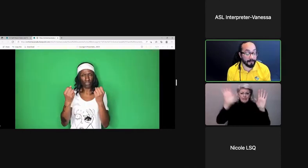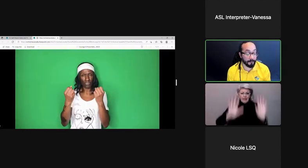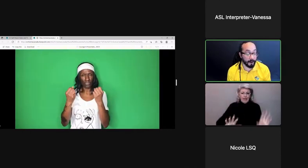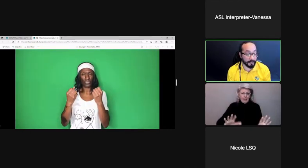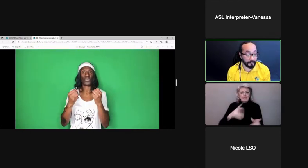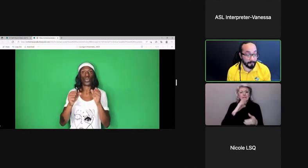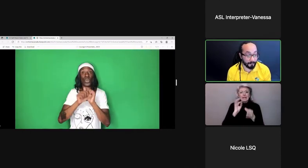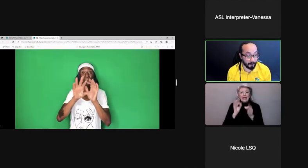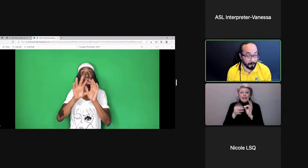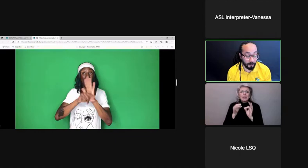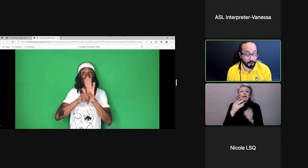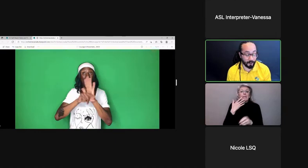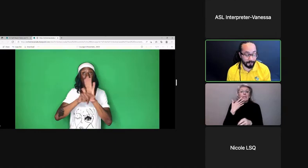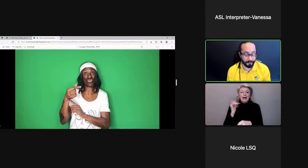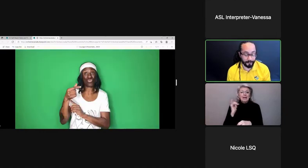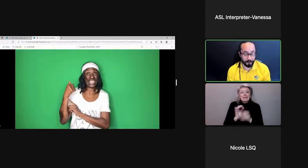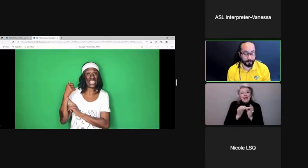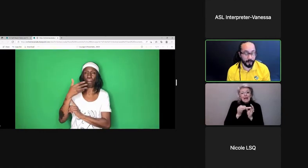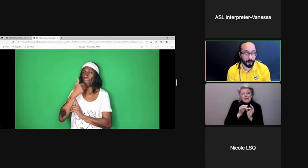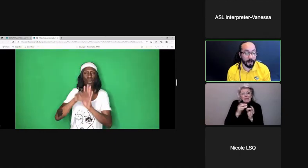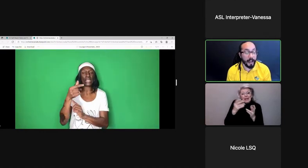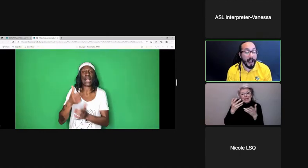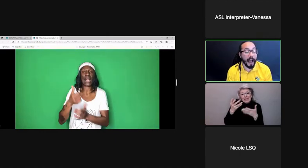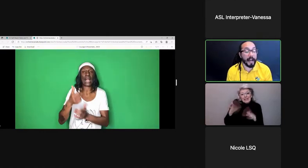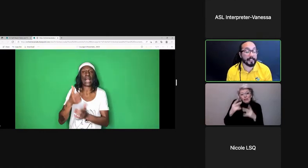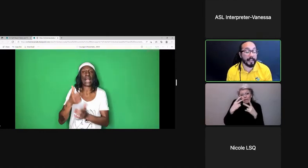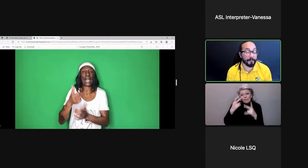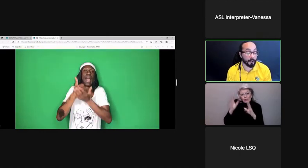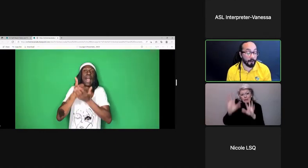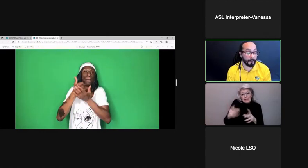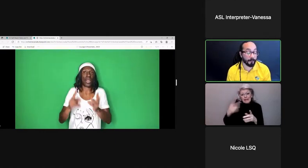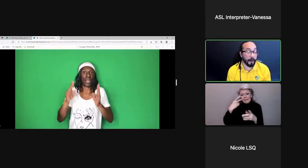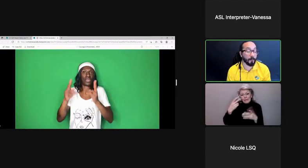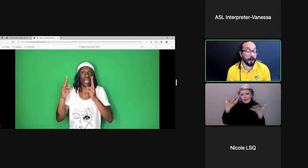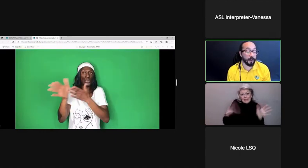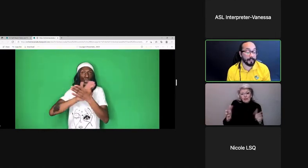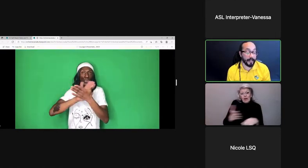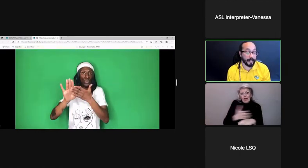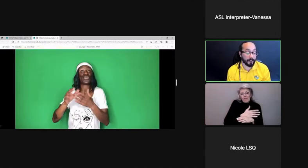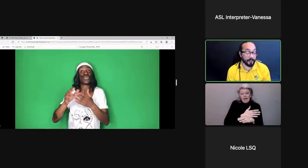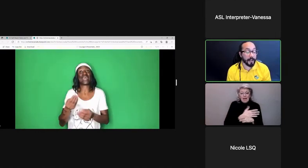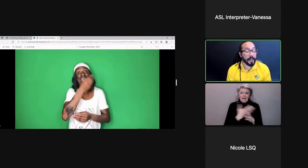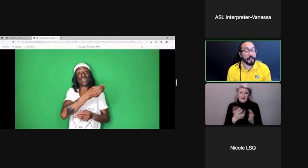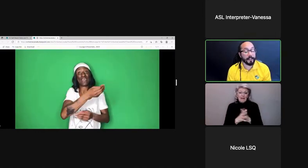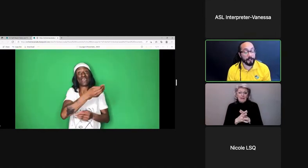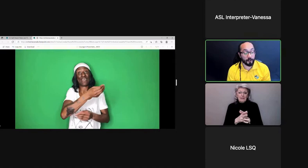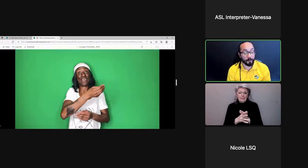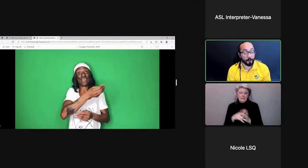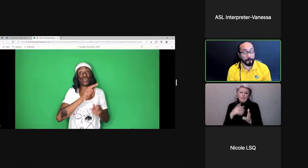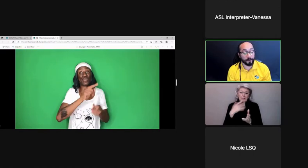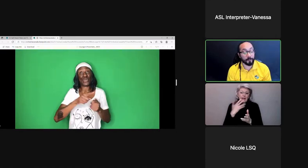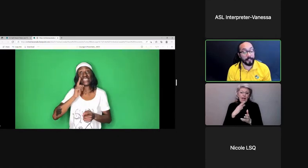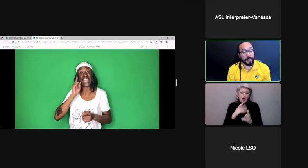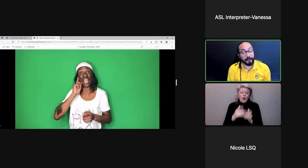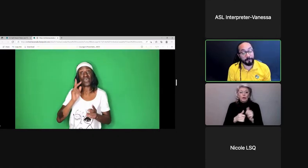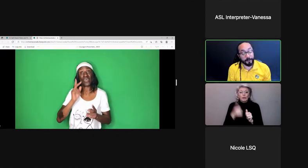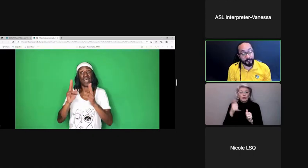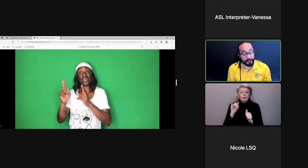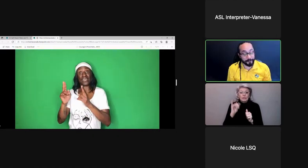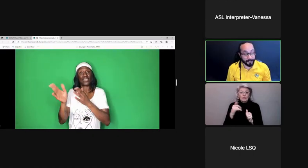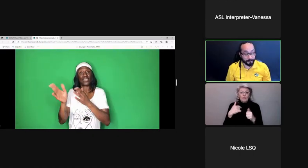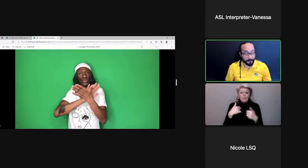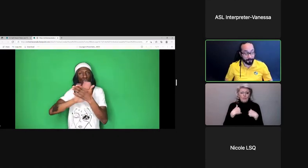d'autant plus meilleure si les interprètes ont déjà vu le spectacle aussi. Alors, surtout, si je